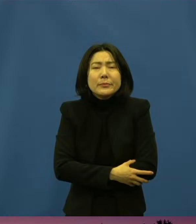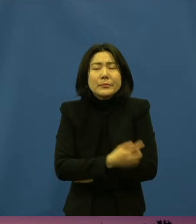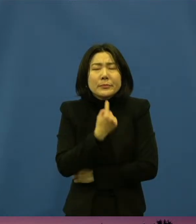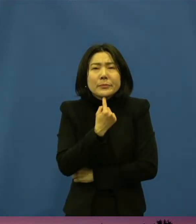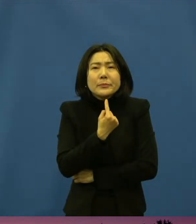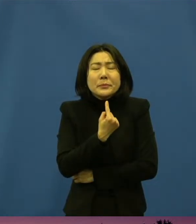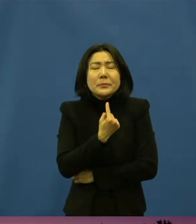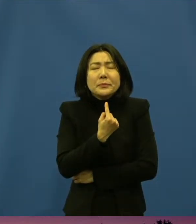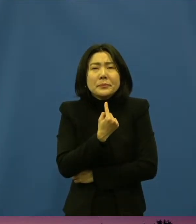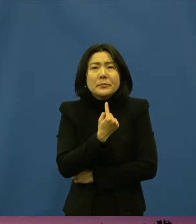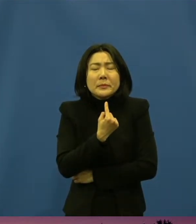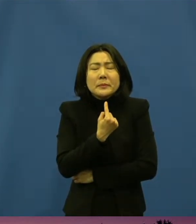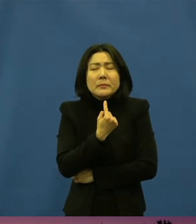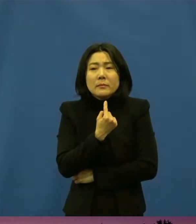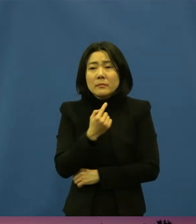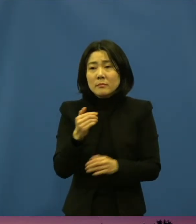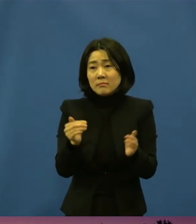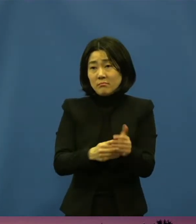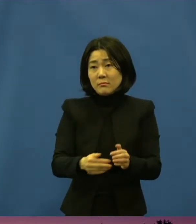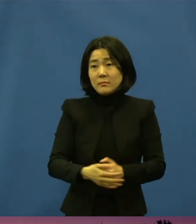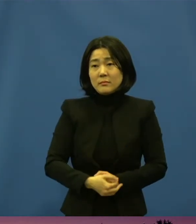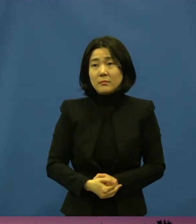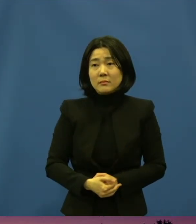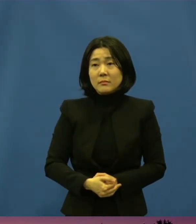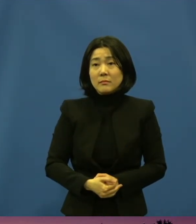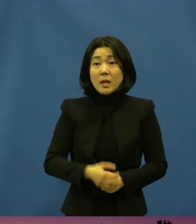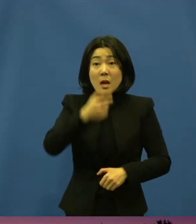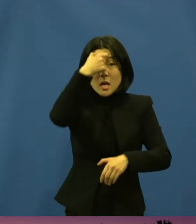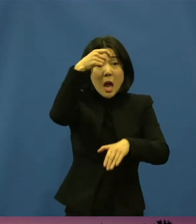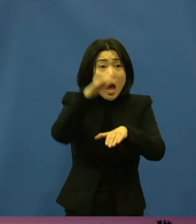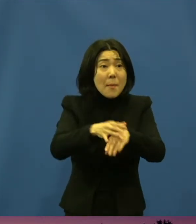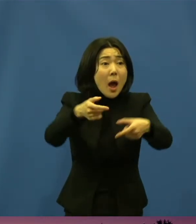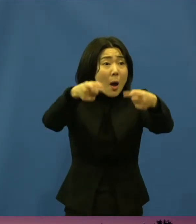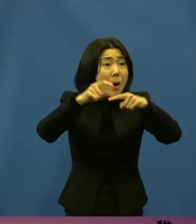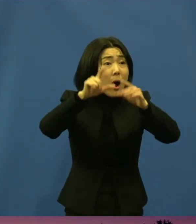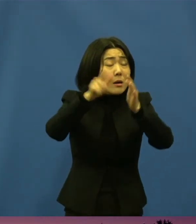예배 자리에 앉아 있는데 큰 기대하지 않고 오는 거예요, 예배에.